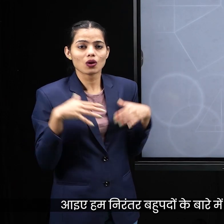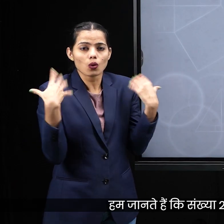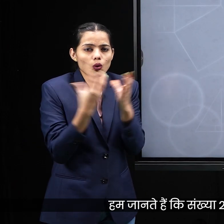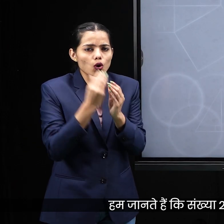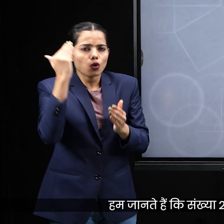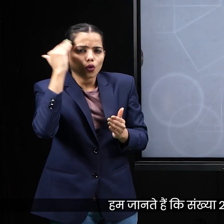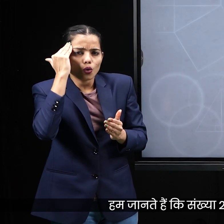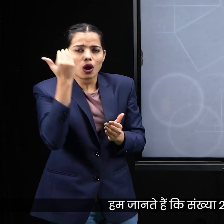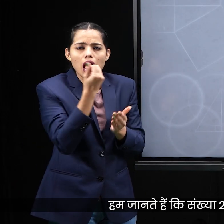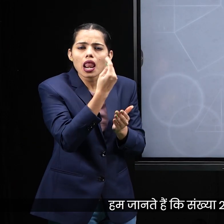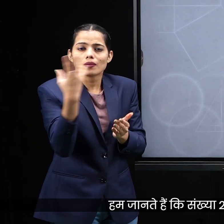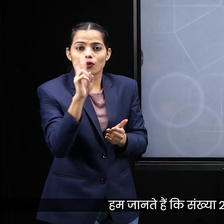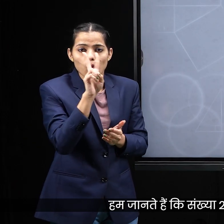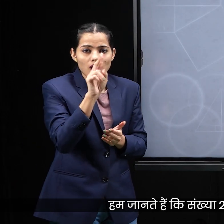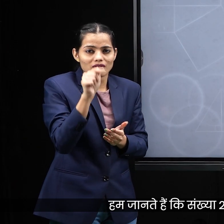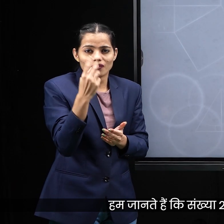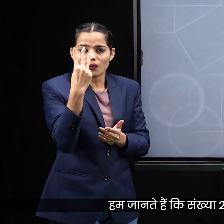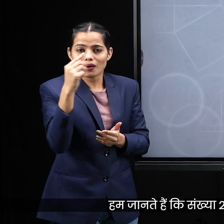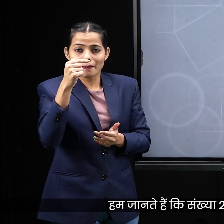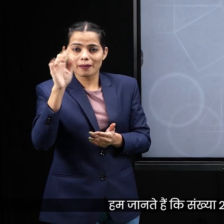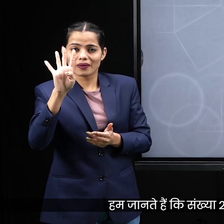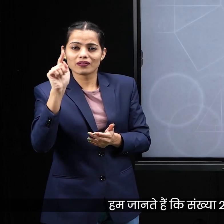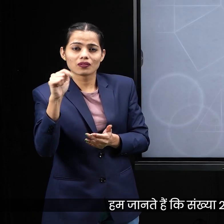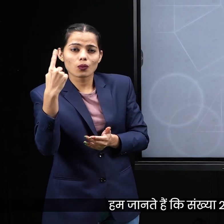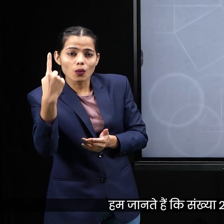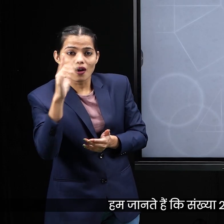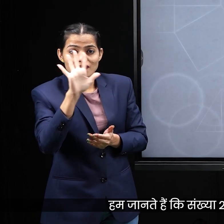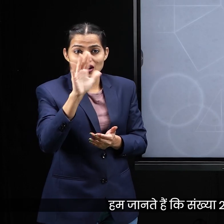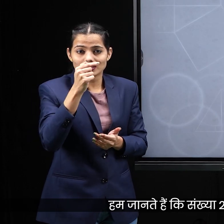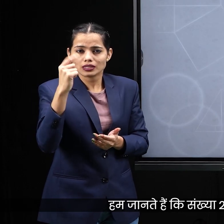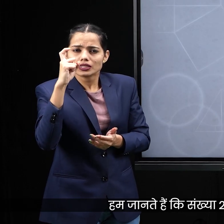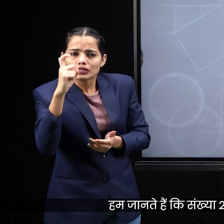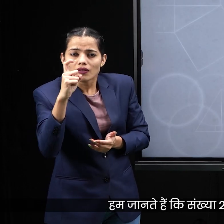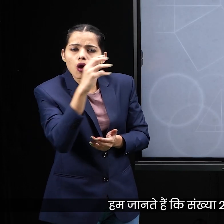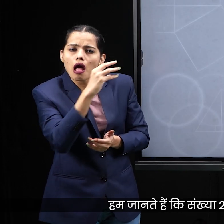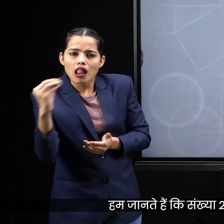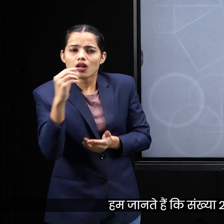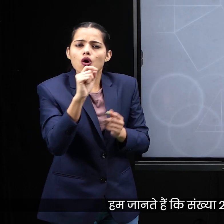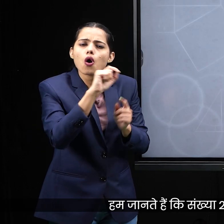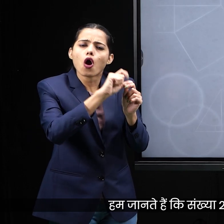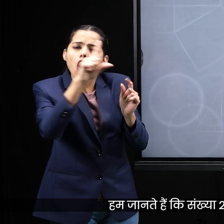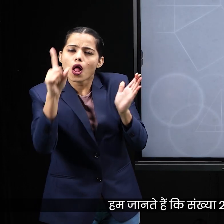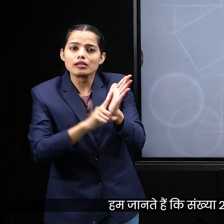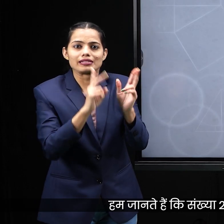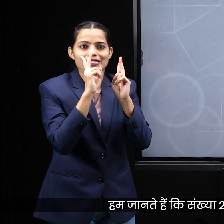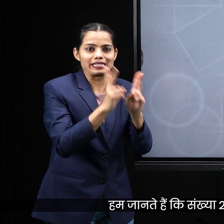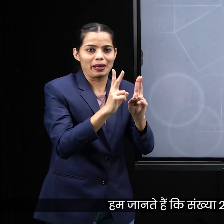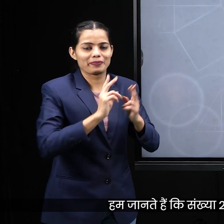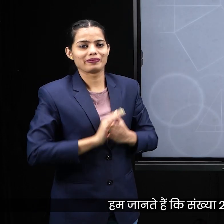हम जानते हैं कि संख्या 2, 3, -4, 1, 5, -7 और इसी तरह